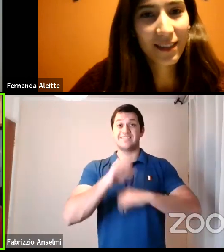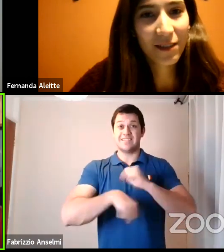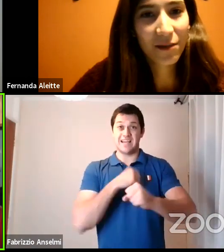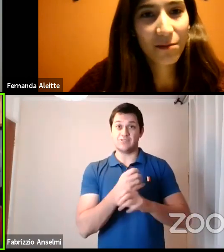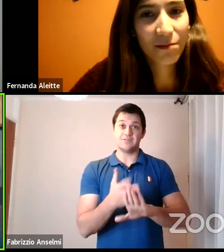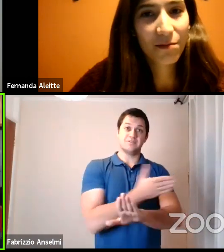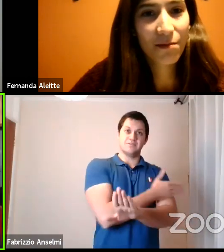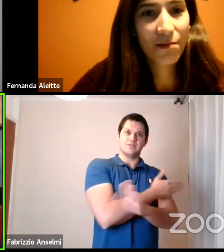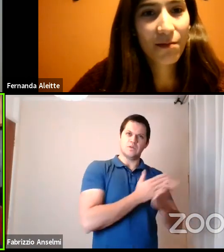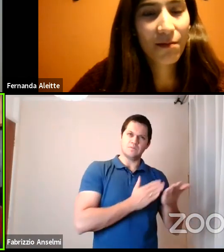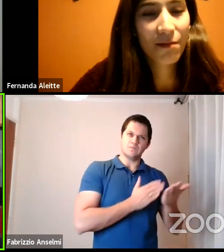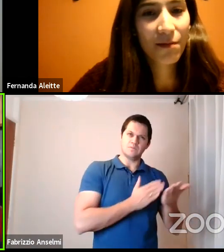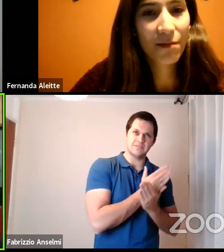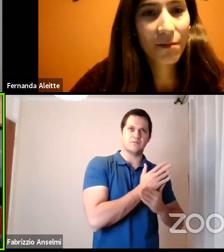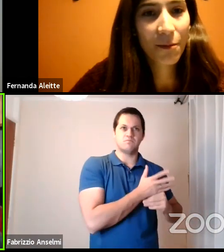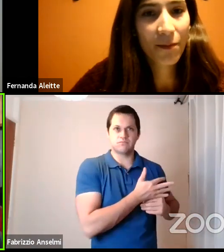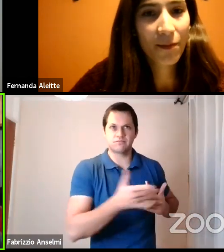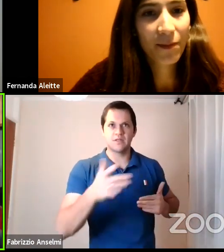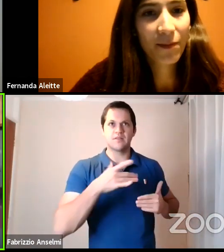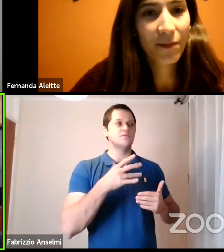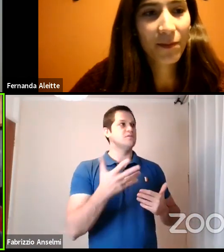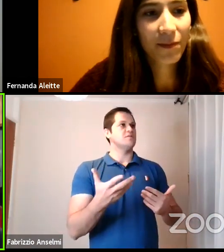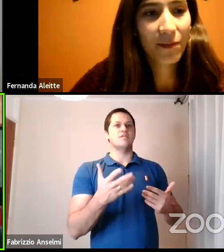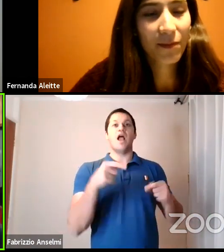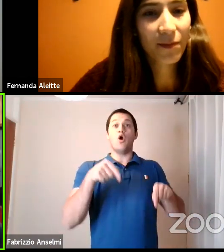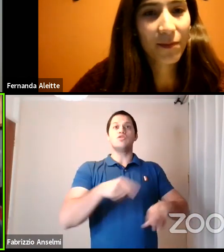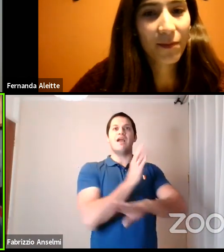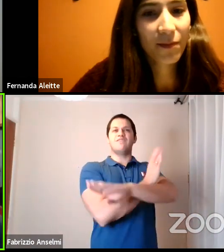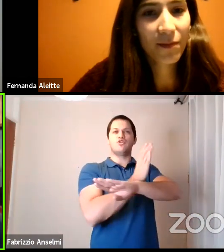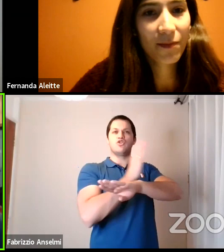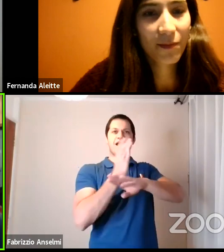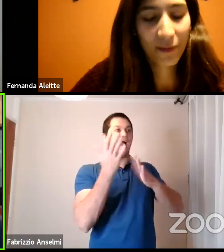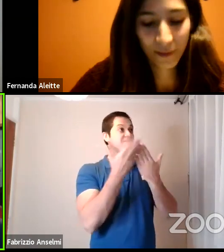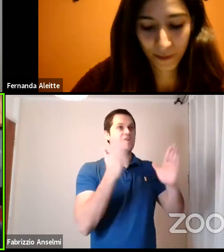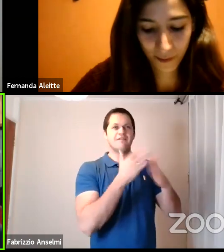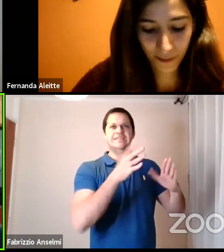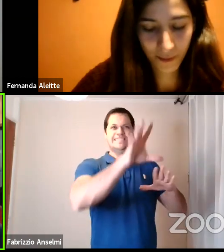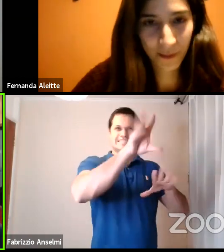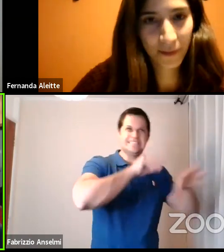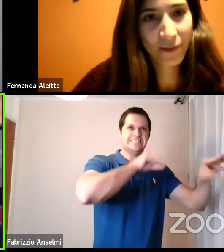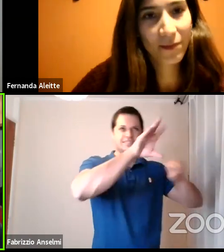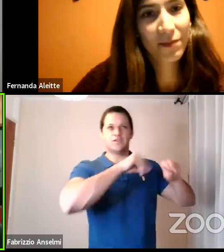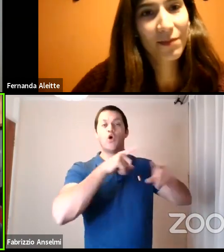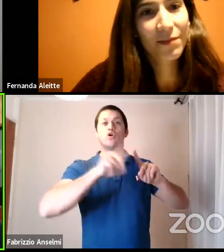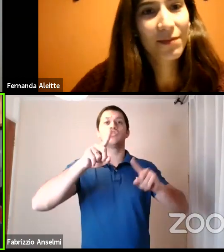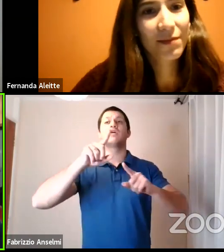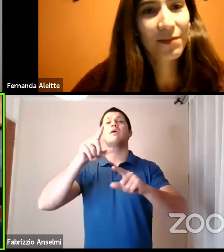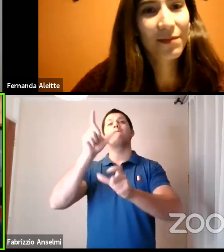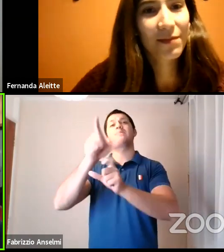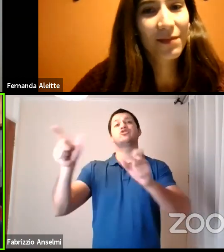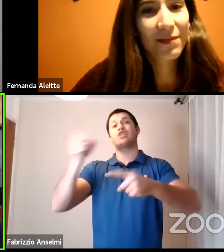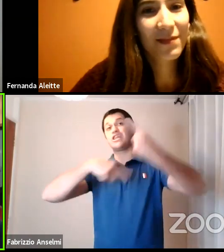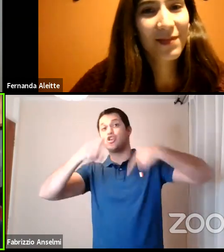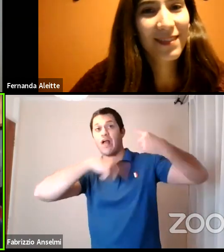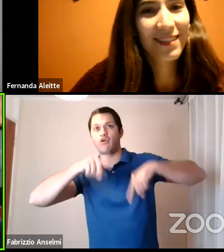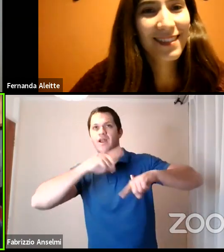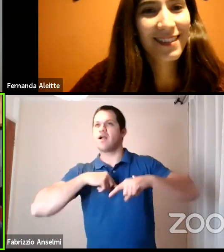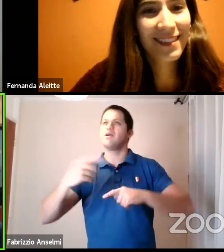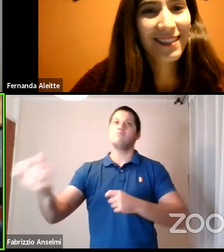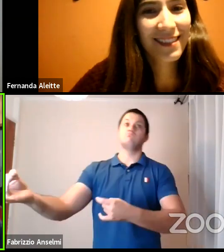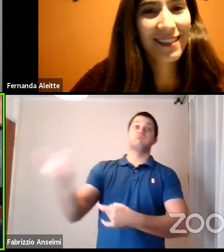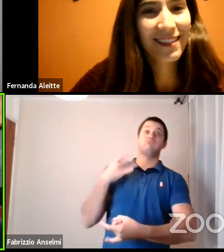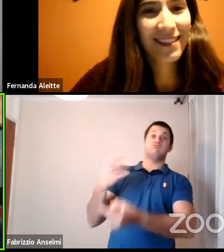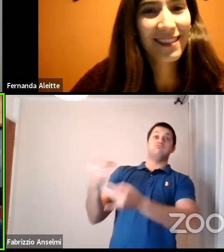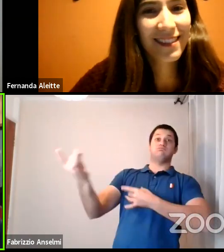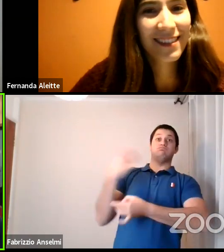Hay bibliotecas enteras abiertas. Me he contactado con gente historiadora, ¿cierto? Que me ha mandado material. Entonces, hay mucho